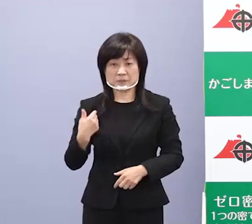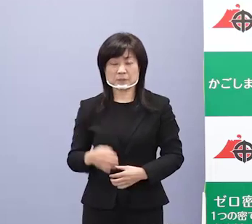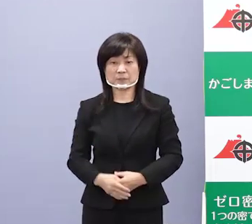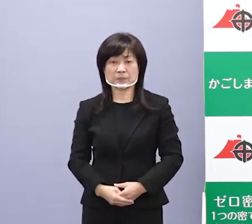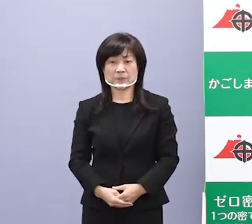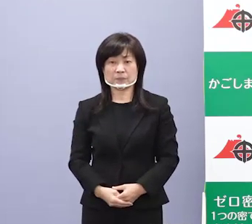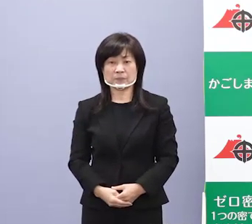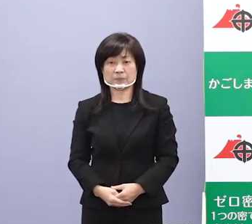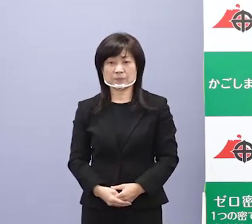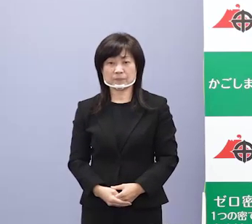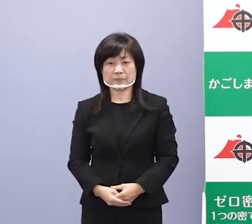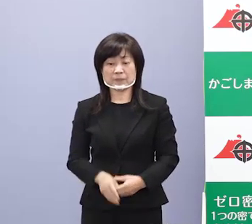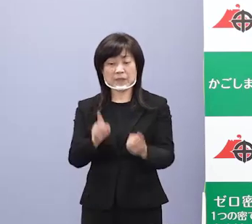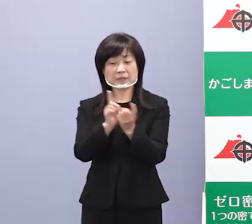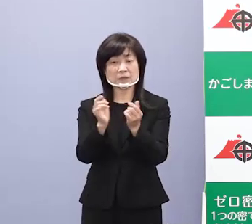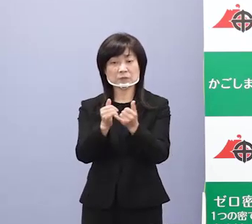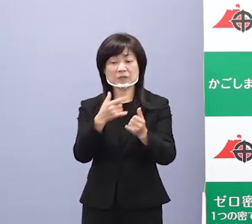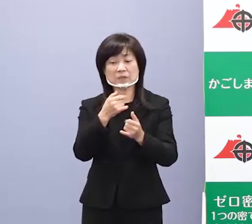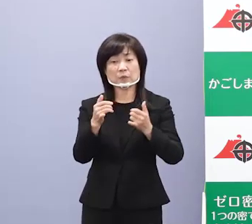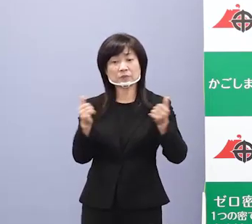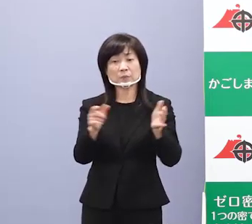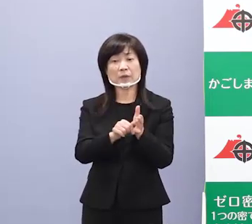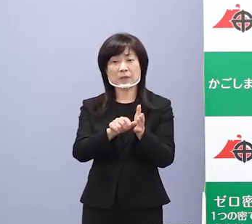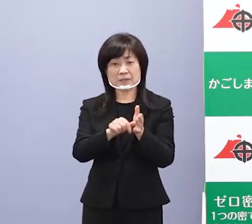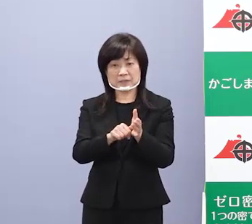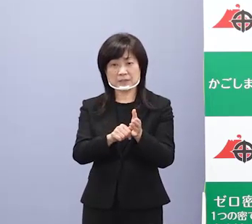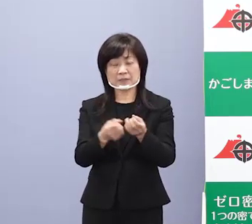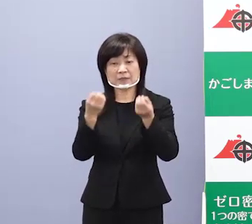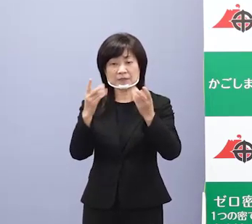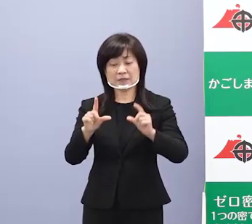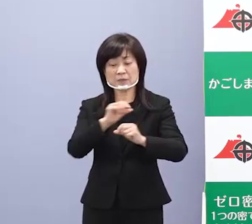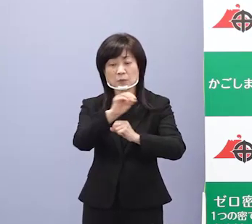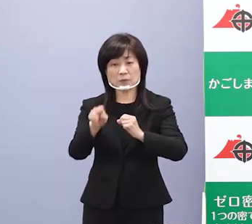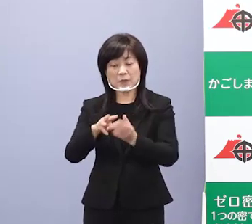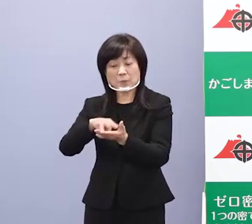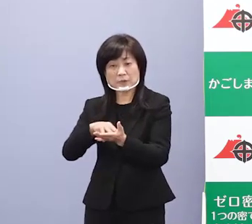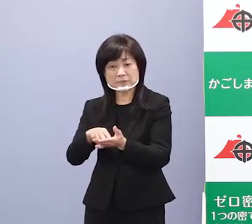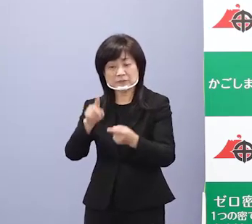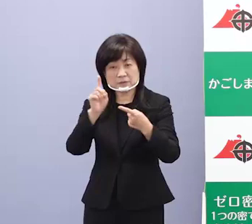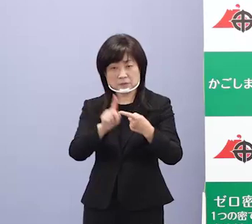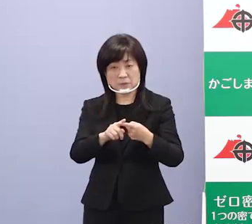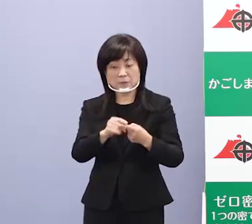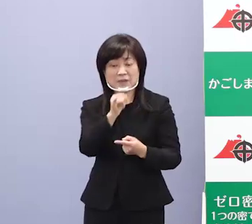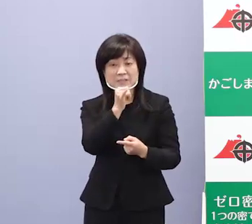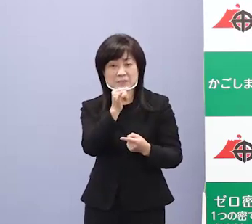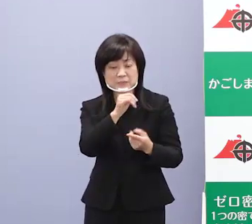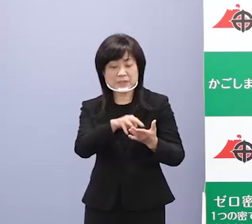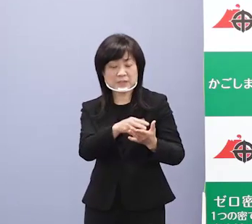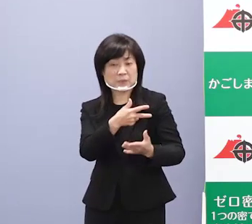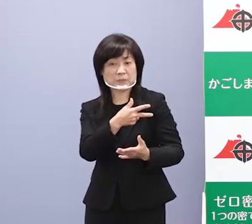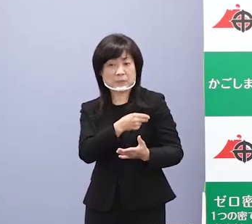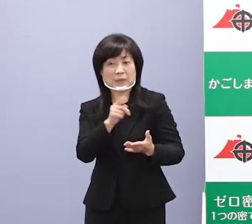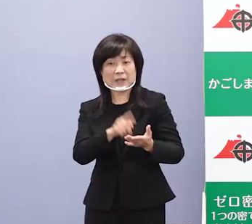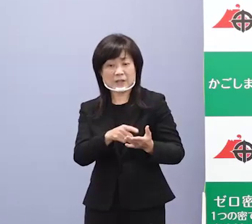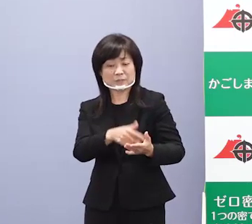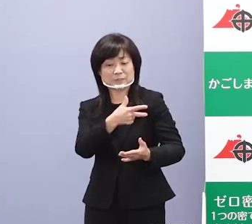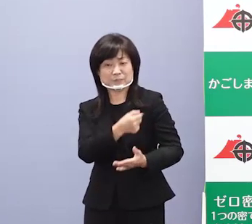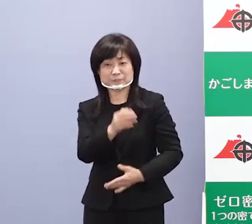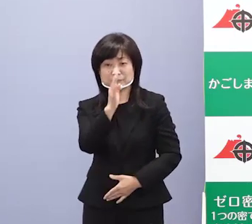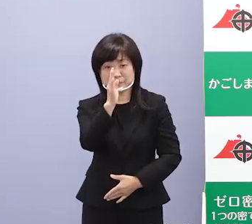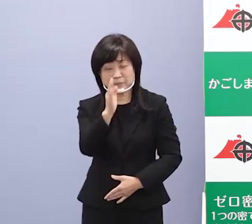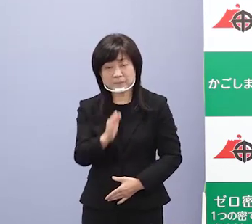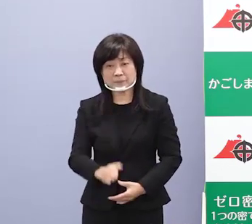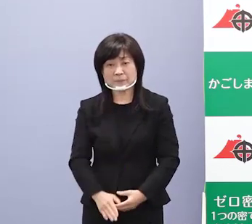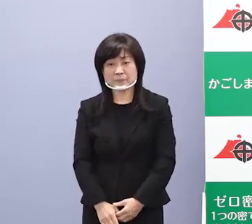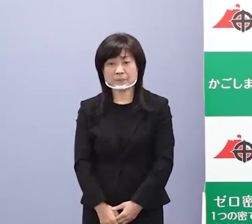対象者で希望する方は、新型コロナワクチンと合わせて、 インフルエンザワクチンの早期接種をお願いいたします